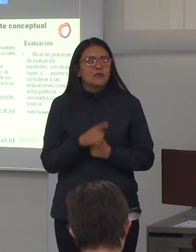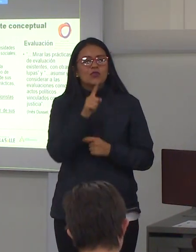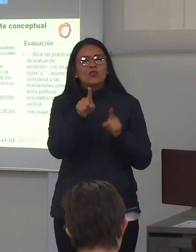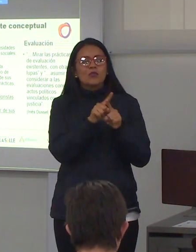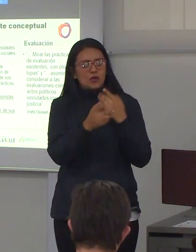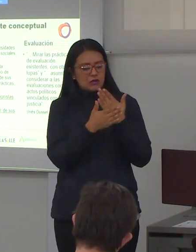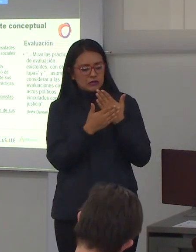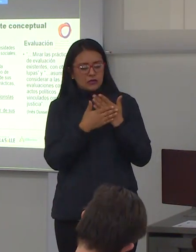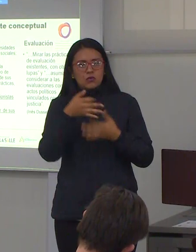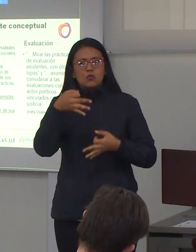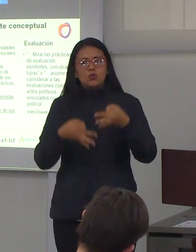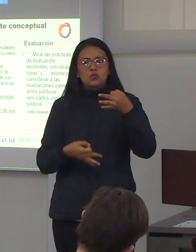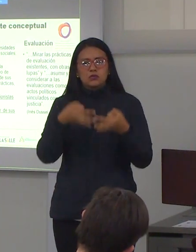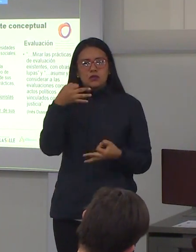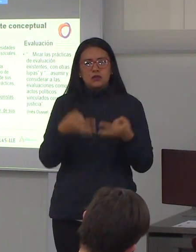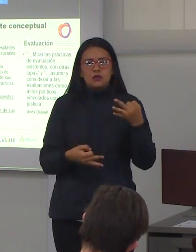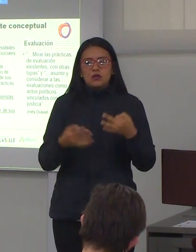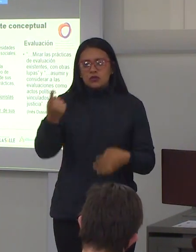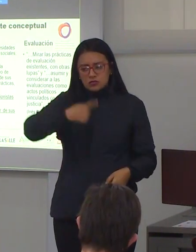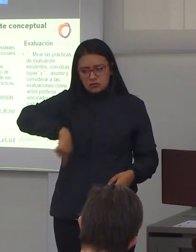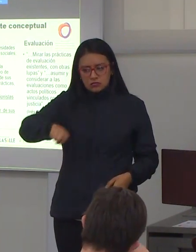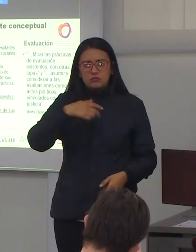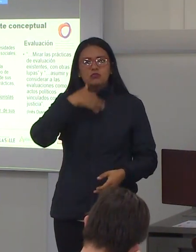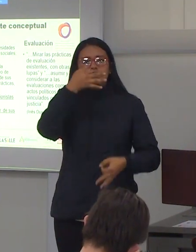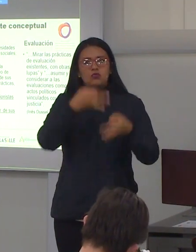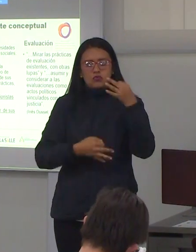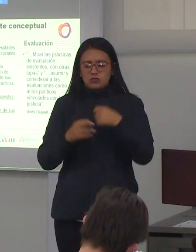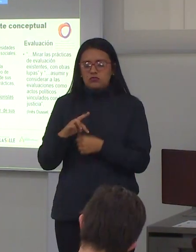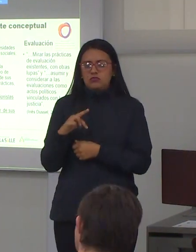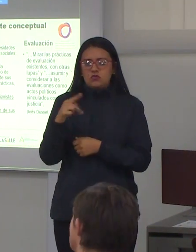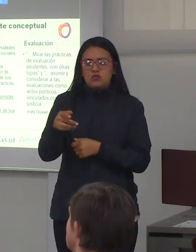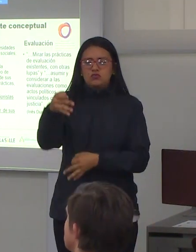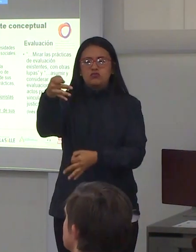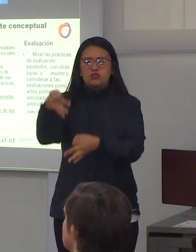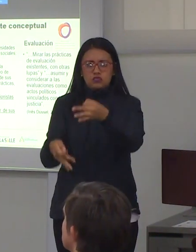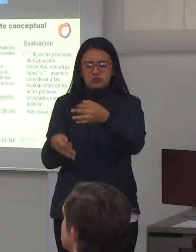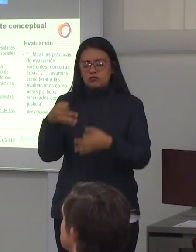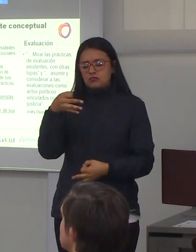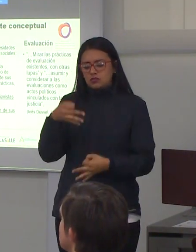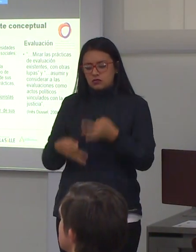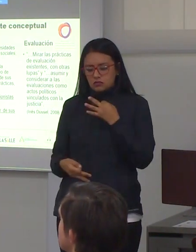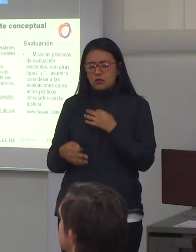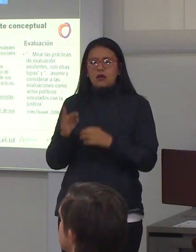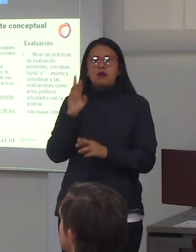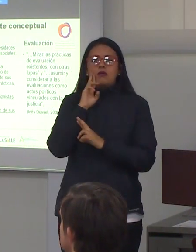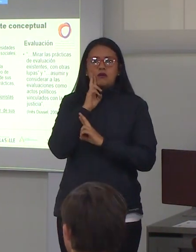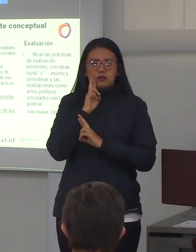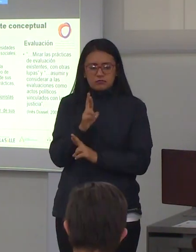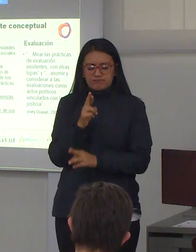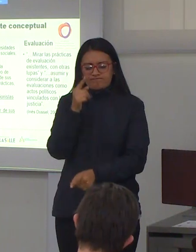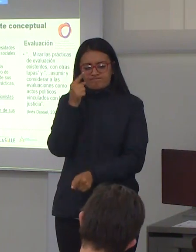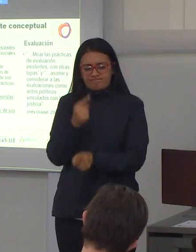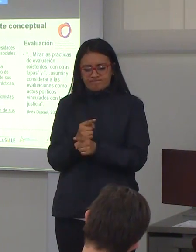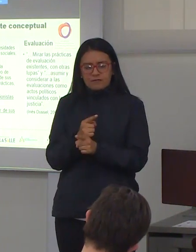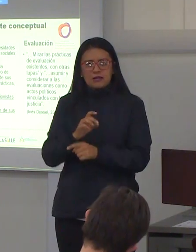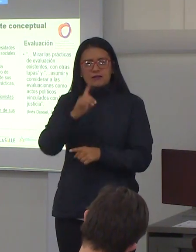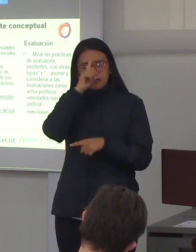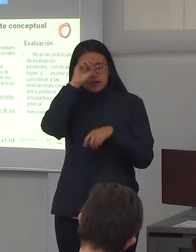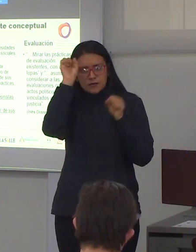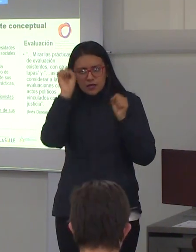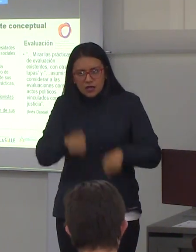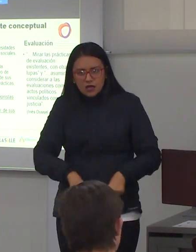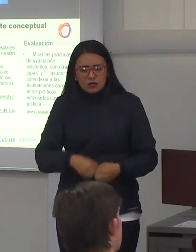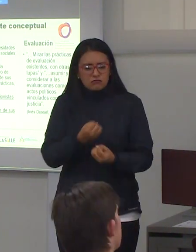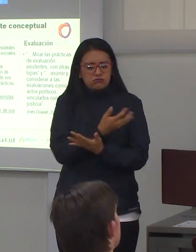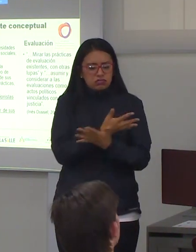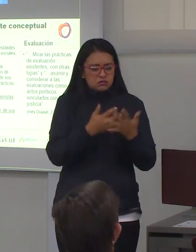a un tema de justicia. Cómo ser justos con el otro, cómo realmente responder a esas capacidades y a